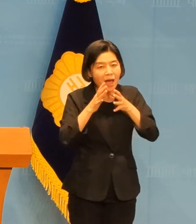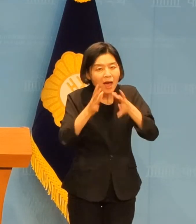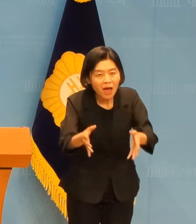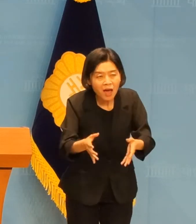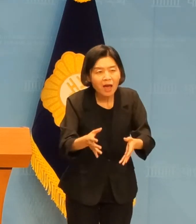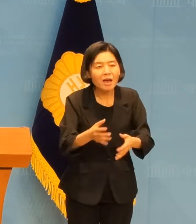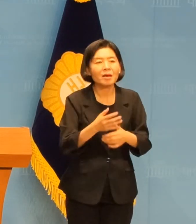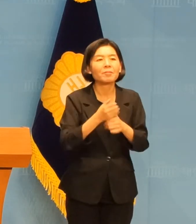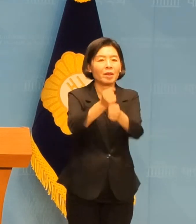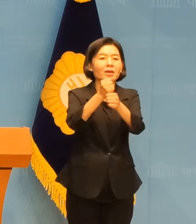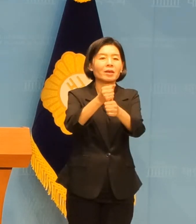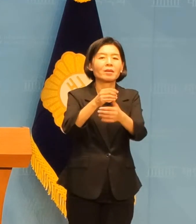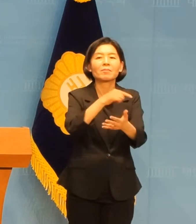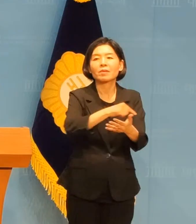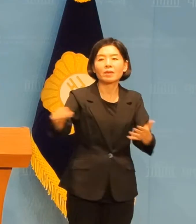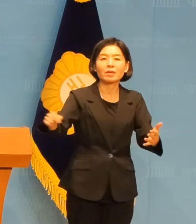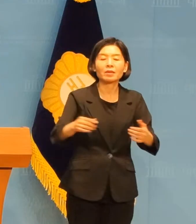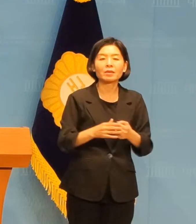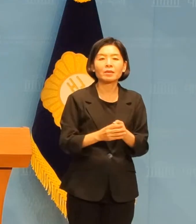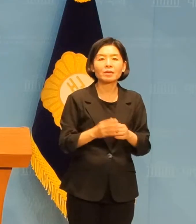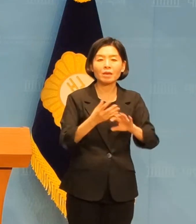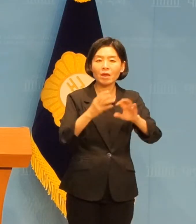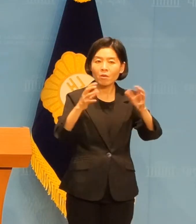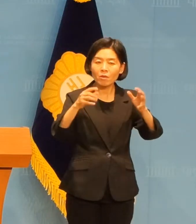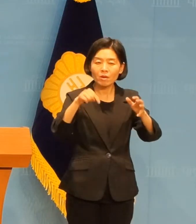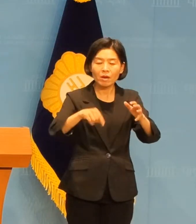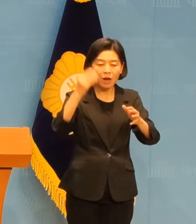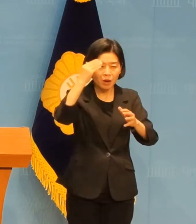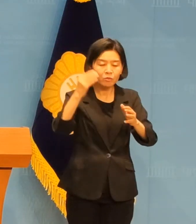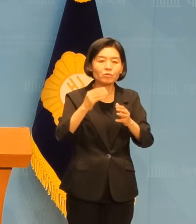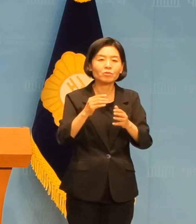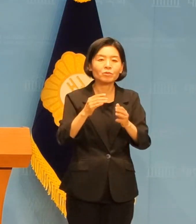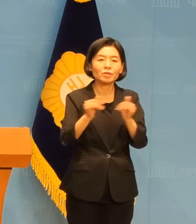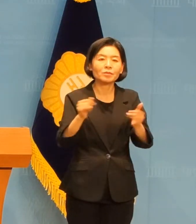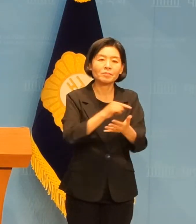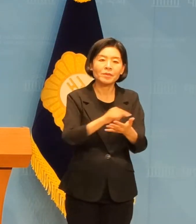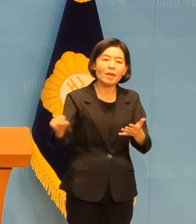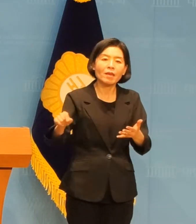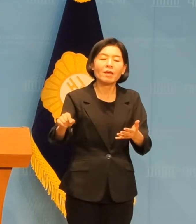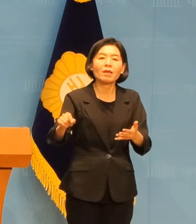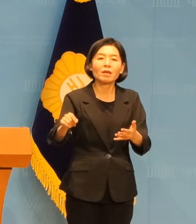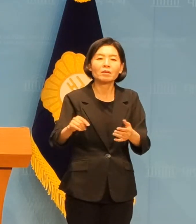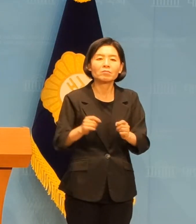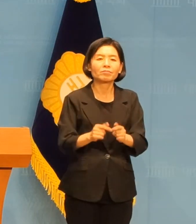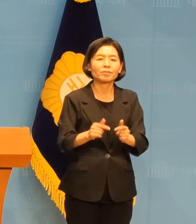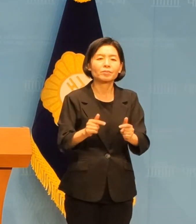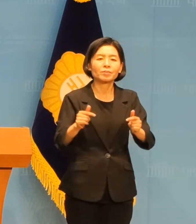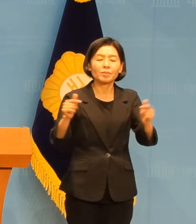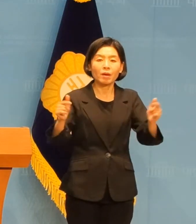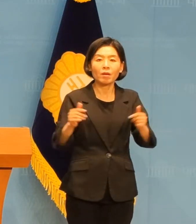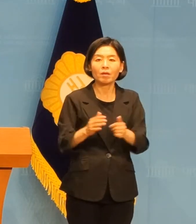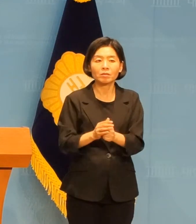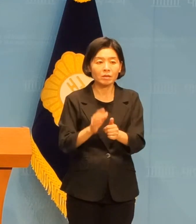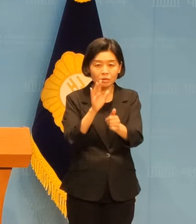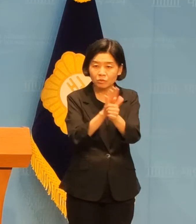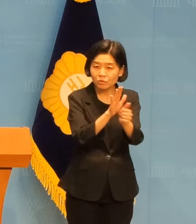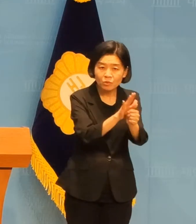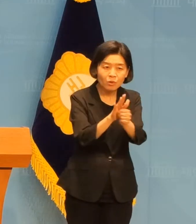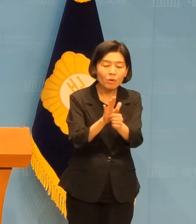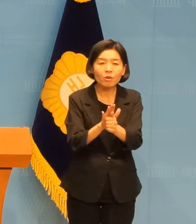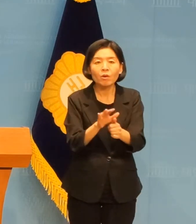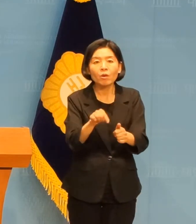있습니다. 해외에서 범죄 피해를 본 한국인은 점점 늘어만 가는데 이를 지원하는